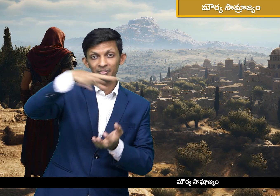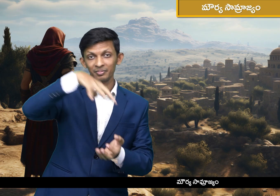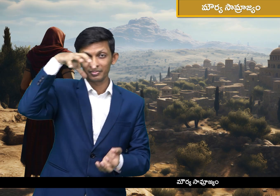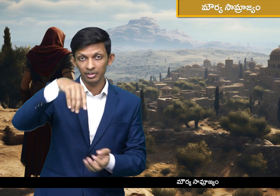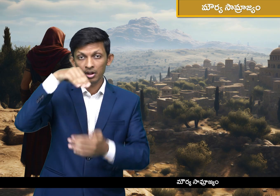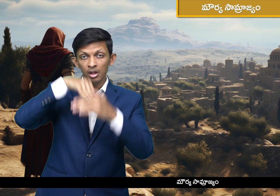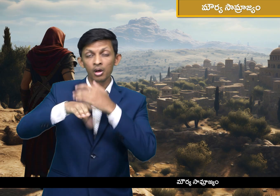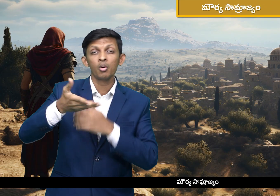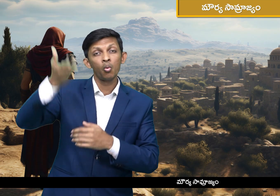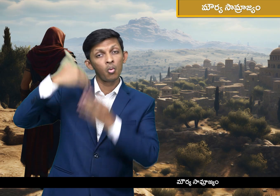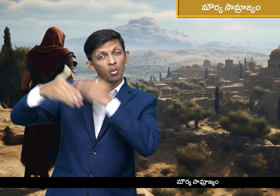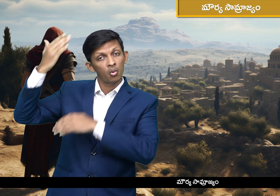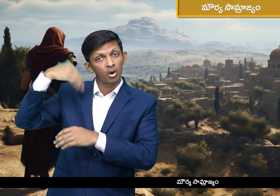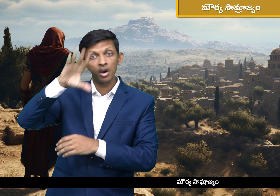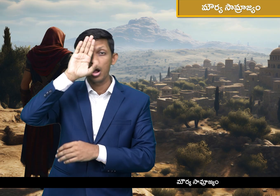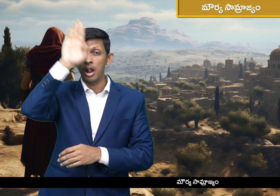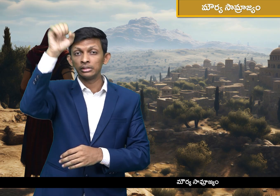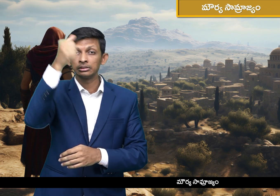మౌర్య సామ్రాజ్యం